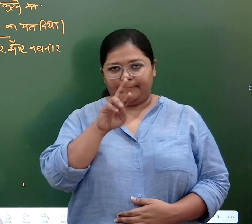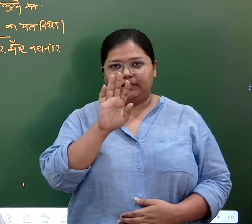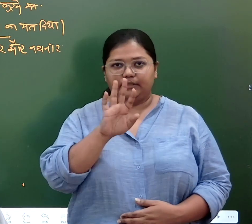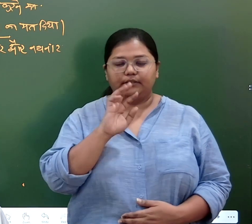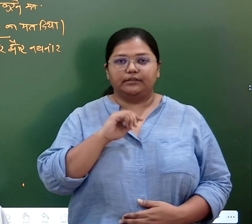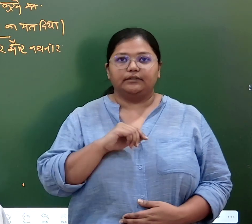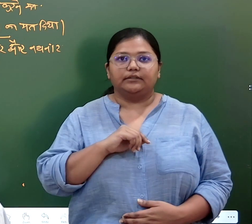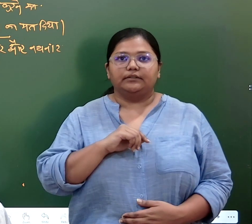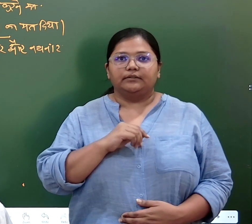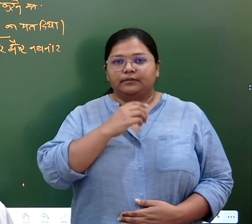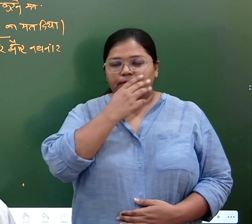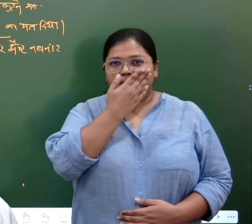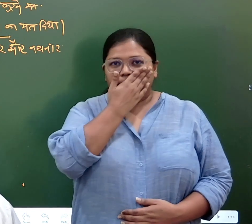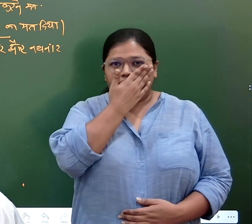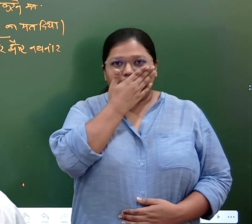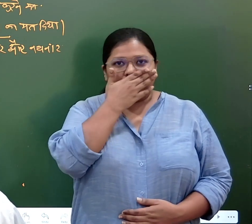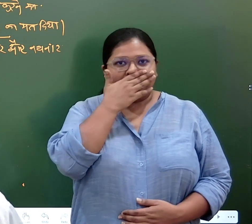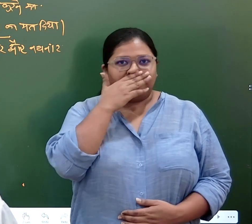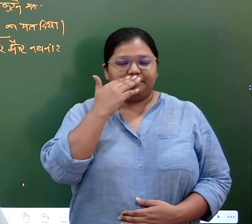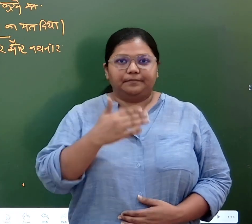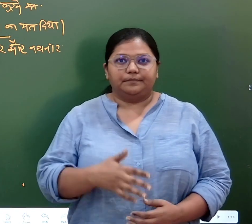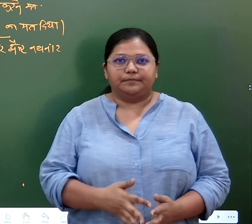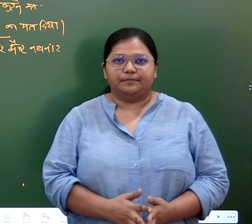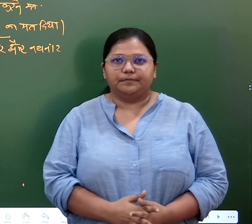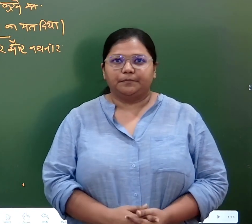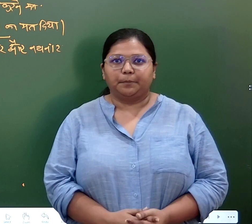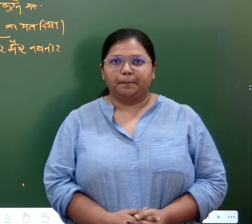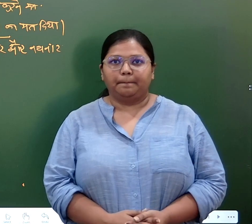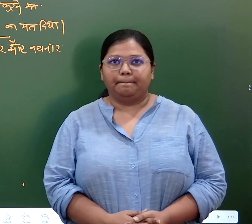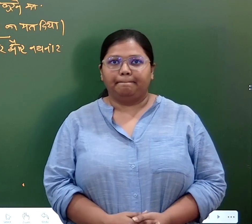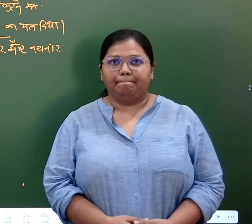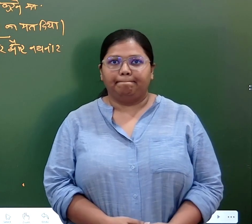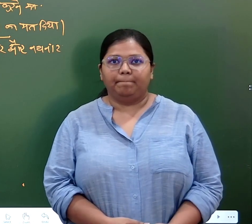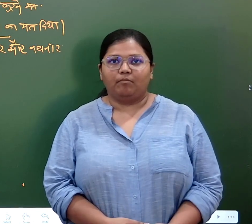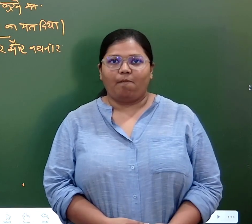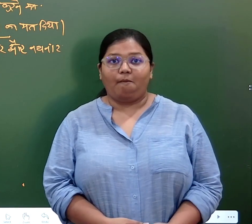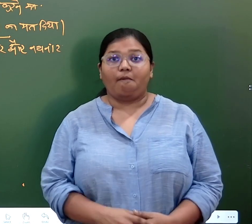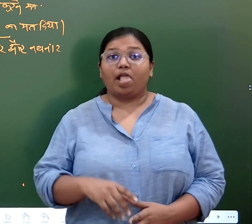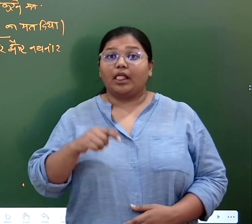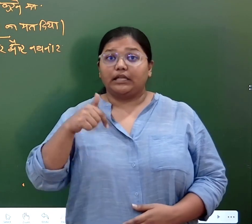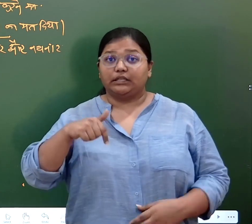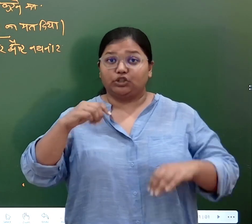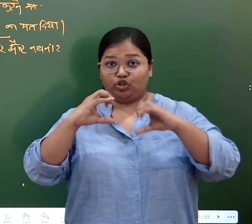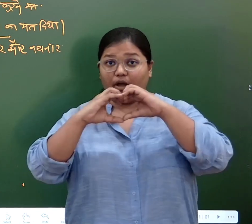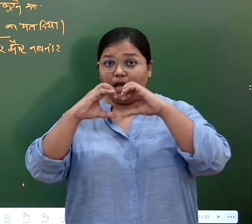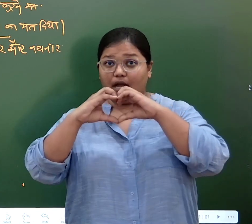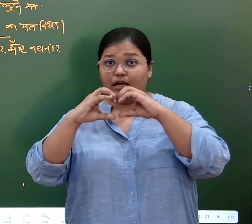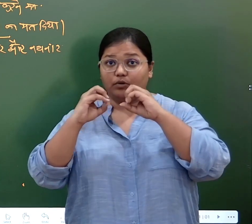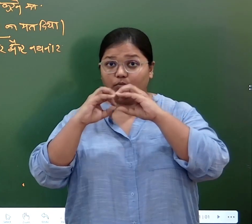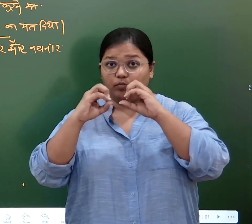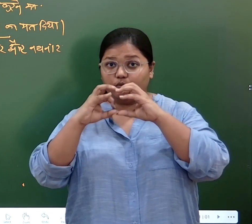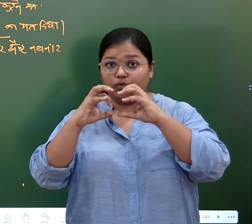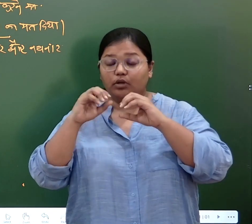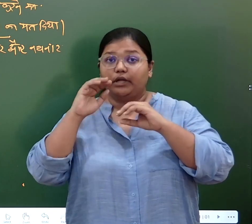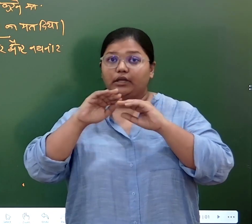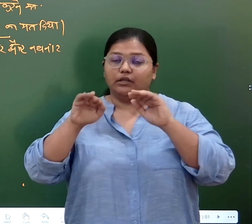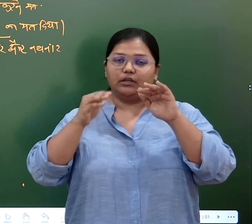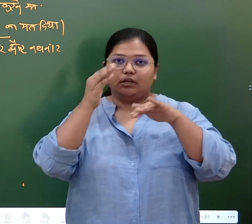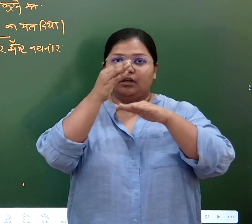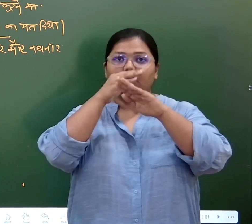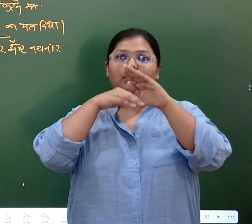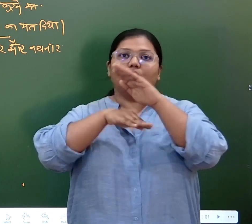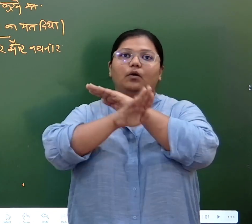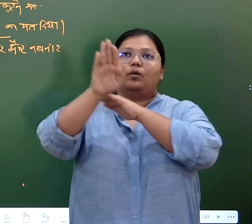हो जाती है। ठीक, आत्मा और परमात्मा जो है वो एक हो जाता है, तब उसकी आत्मा को